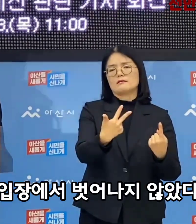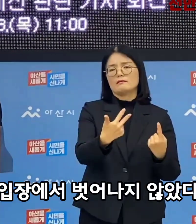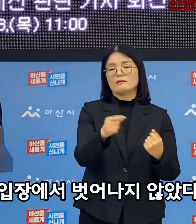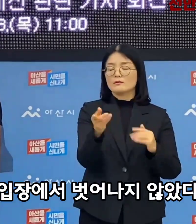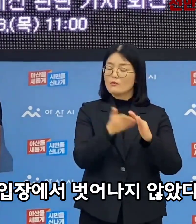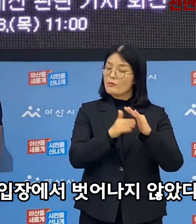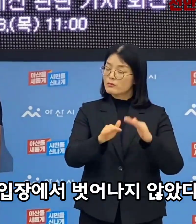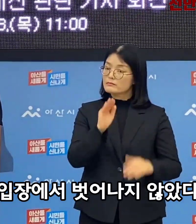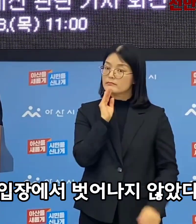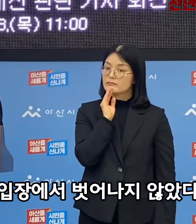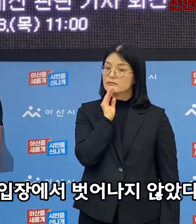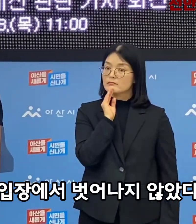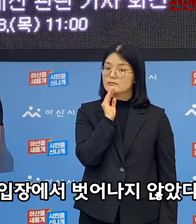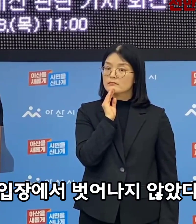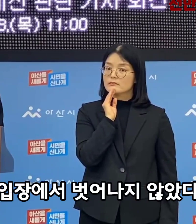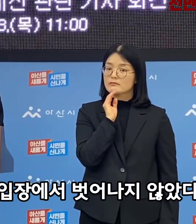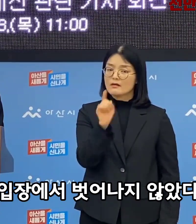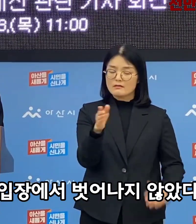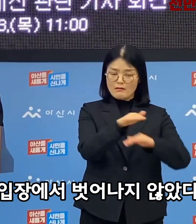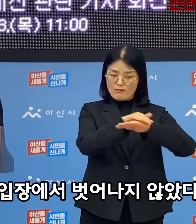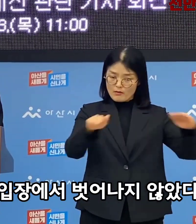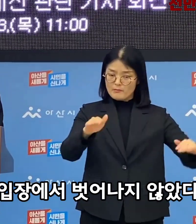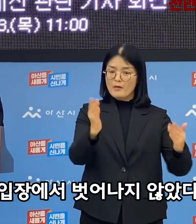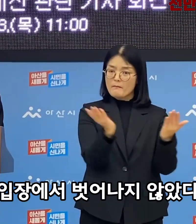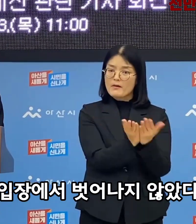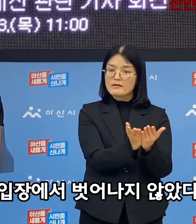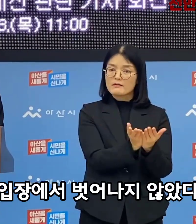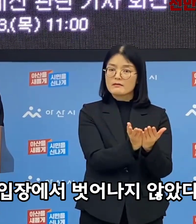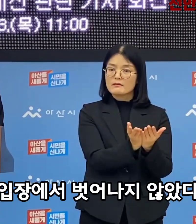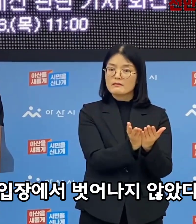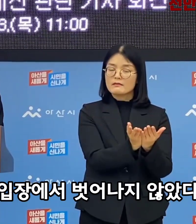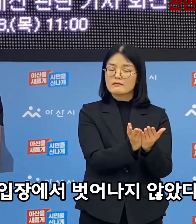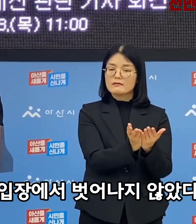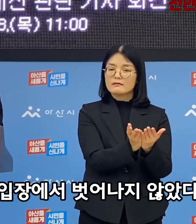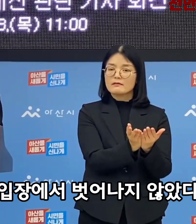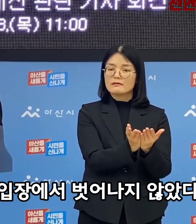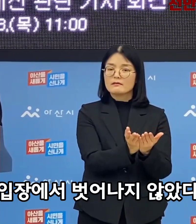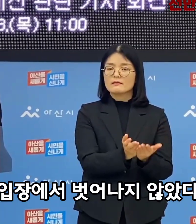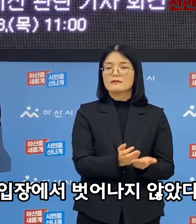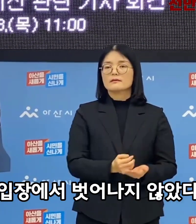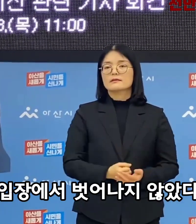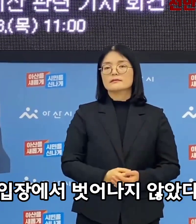것입니까? 이것이 형평에 맞습니까?